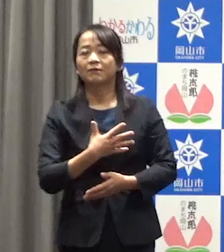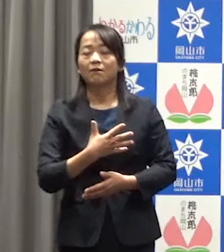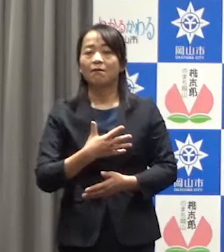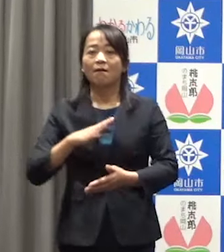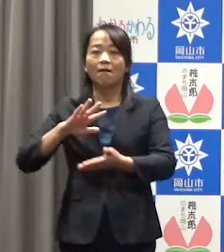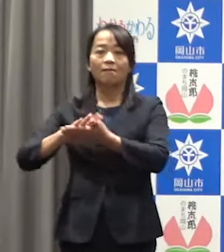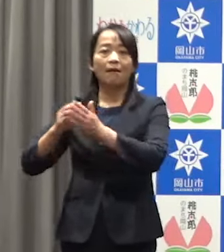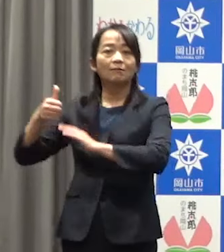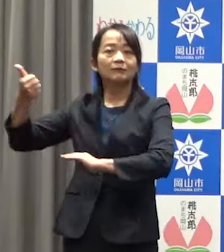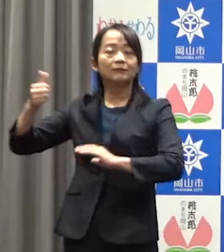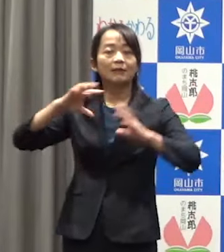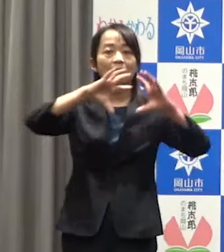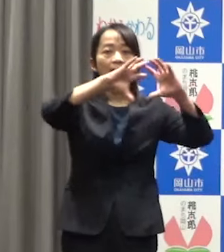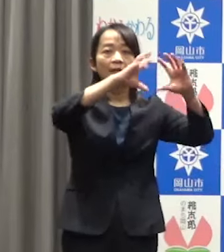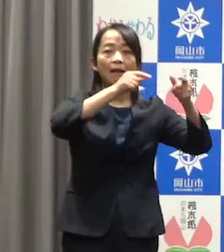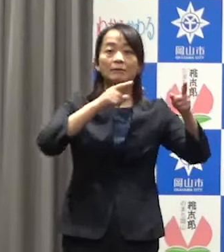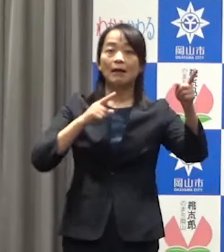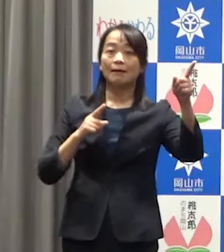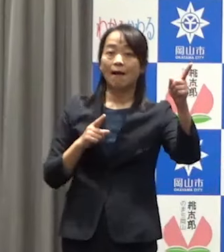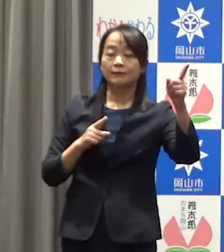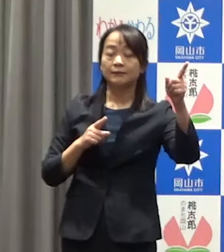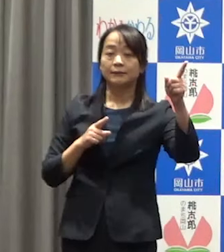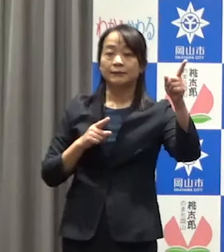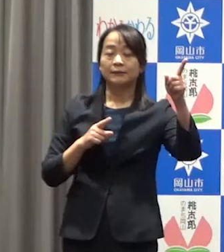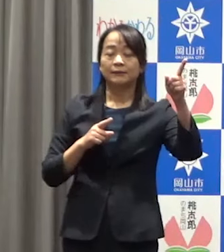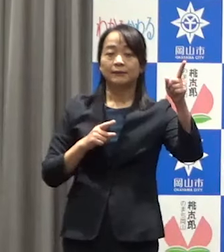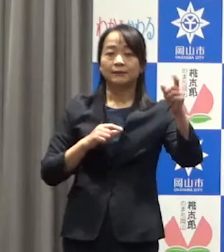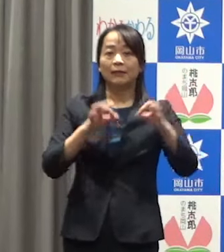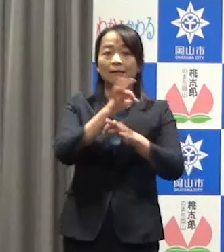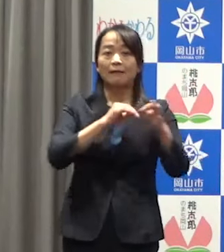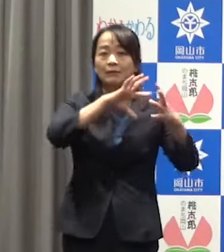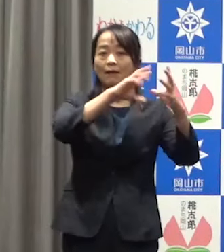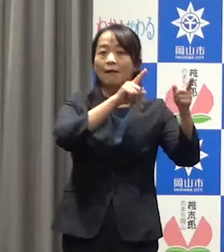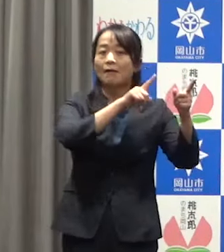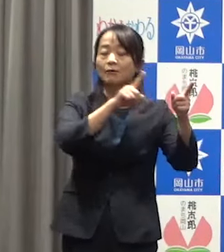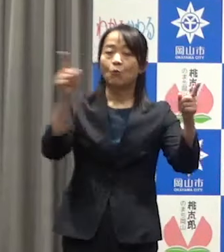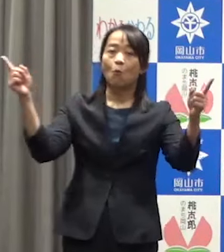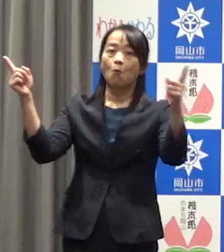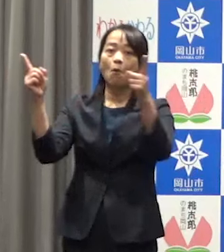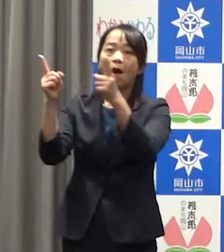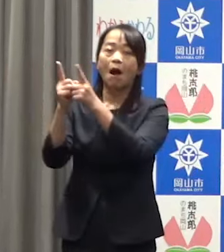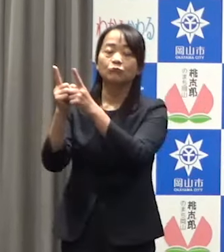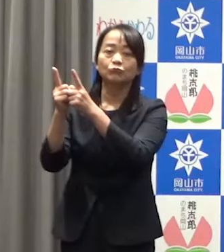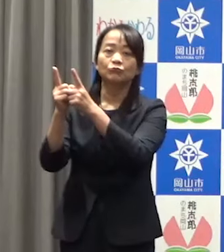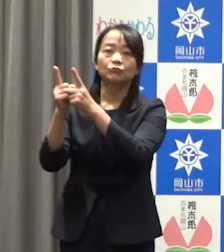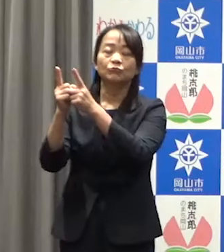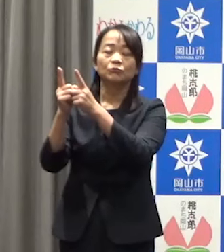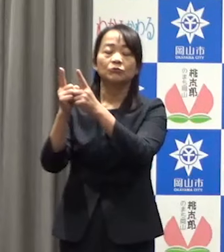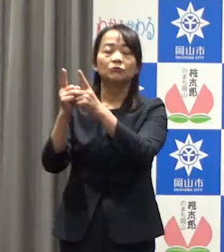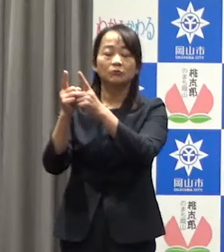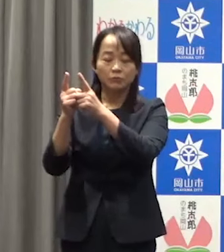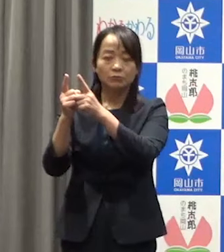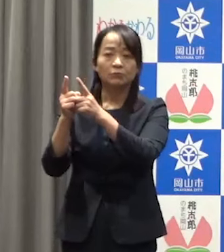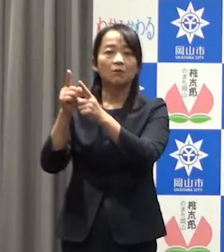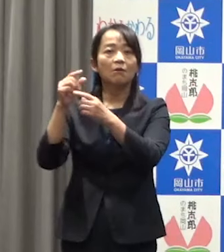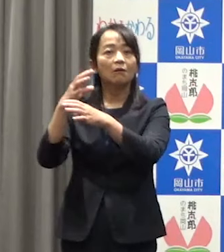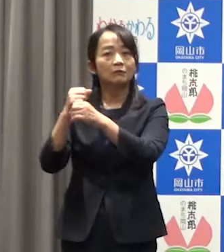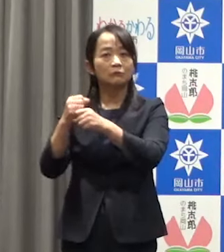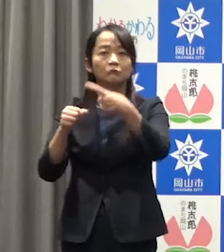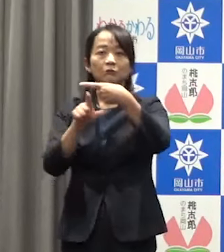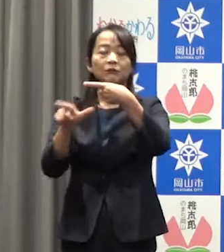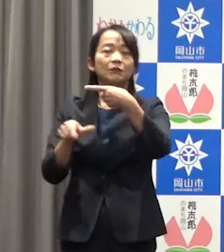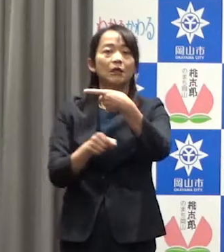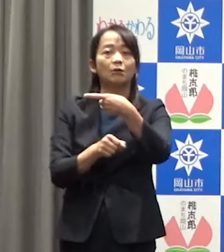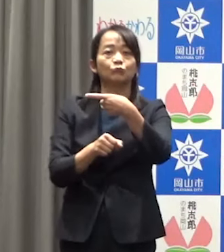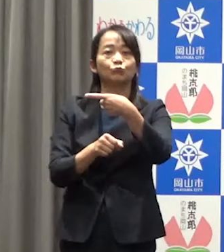ということを、回答自身は1月中旬というようにおっしゃったんですけれども、